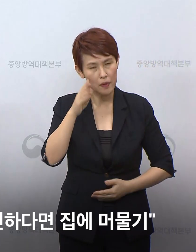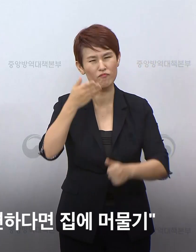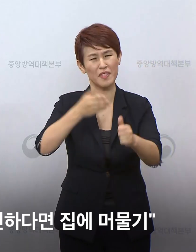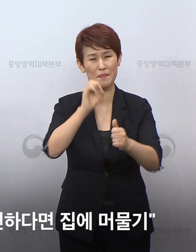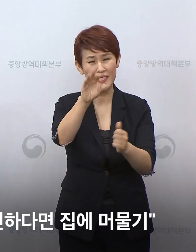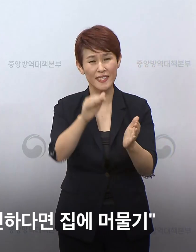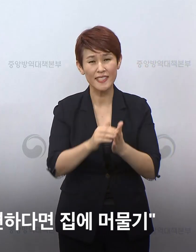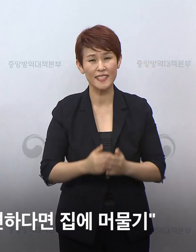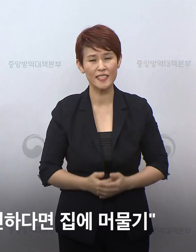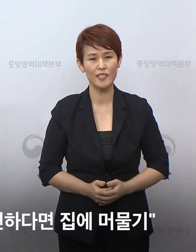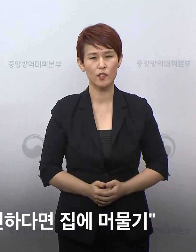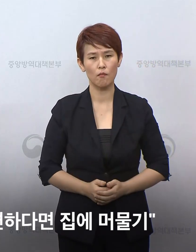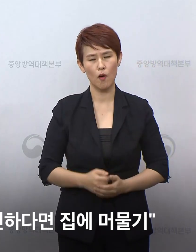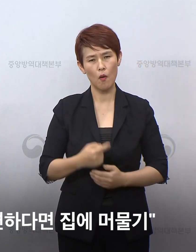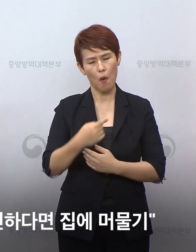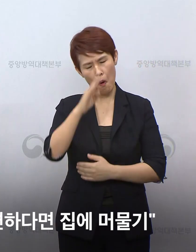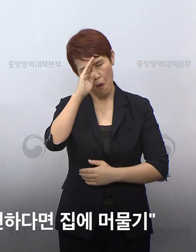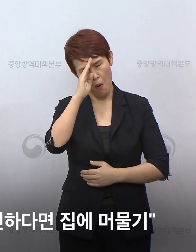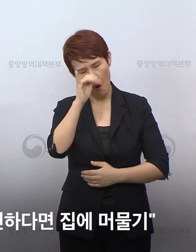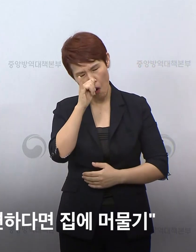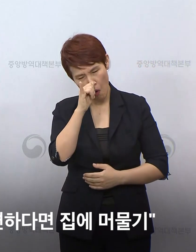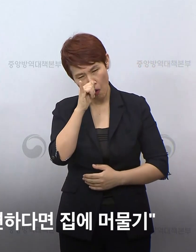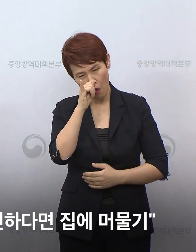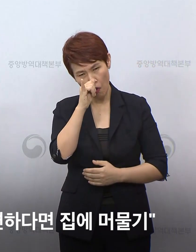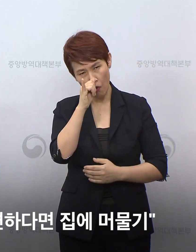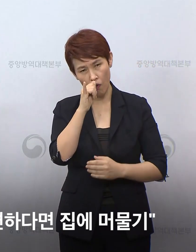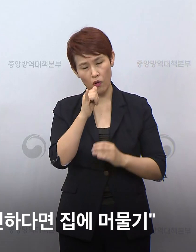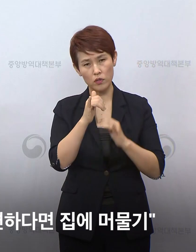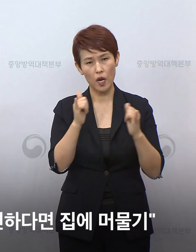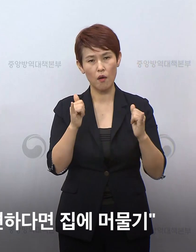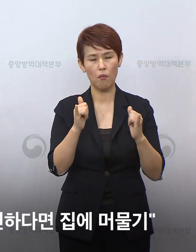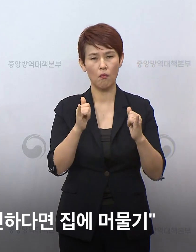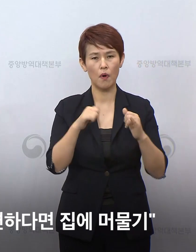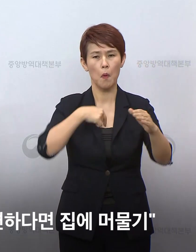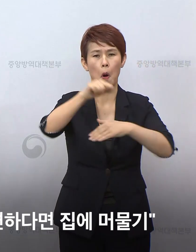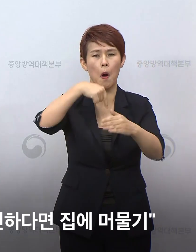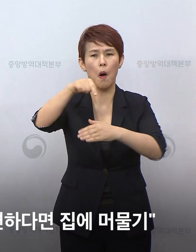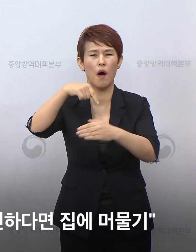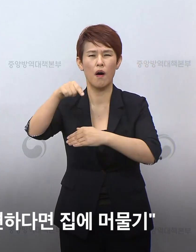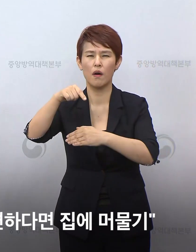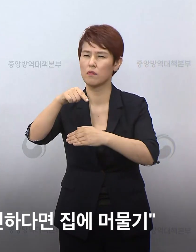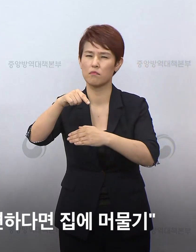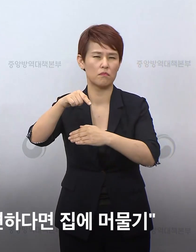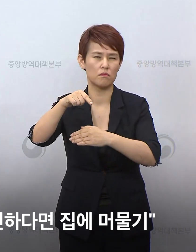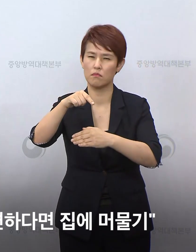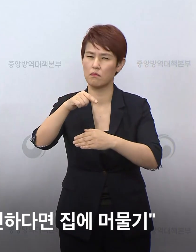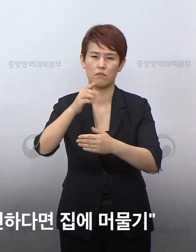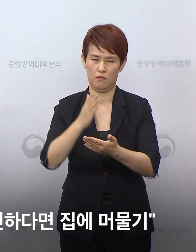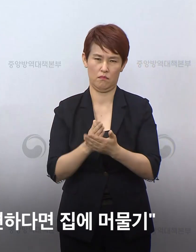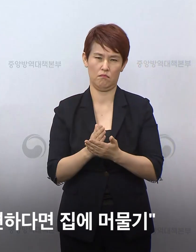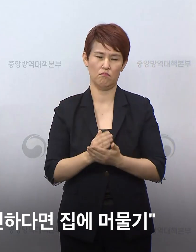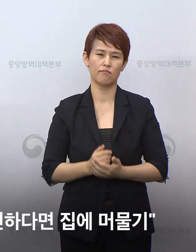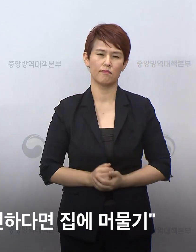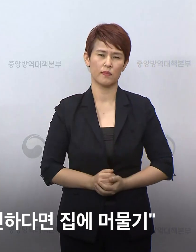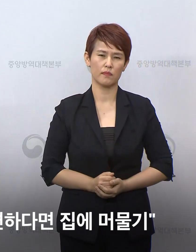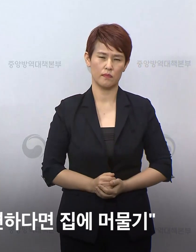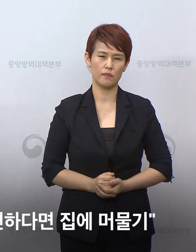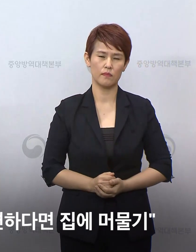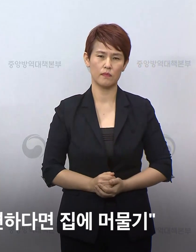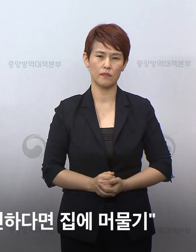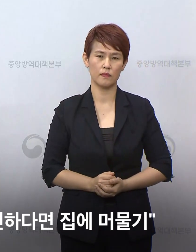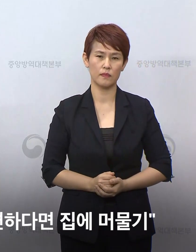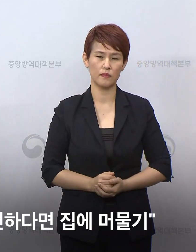이유가 아프신 분이 가급적이면 이제 사회적인 노출을 또는 직장이나 학교 내에서 노출을 줄이는